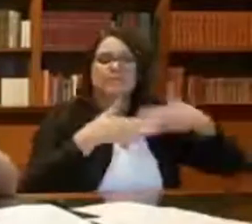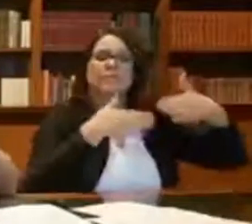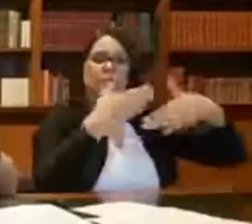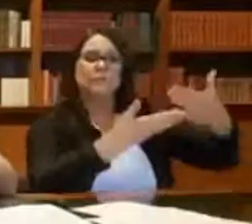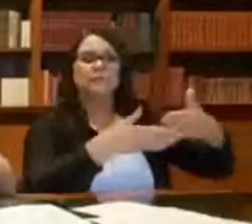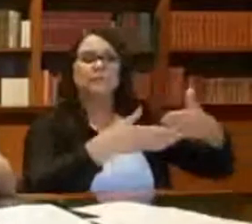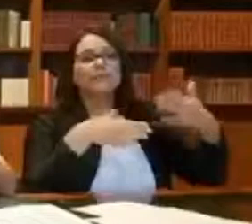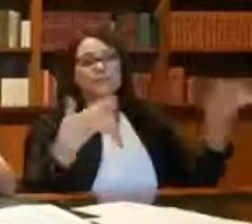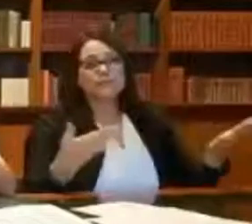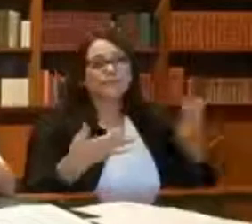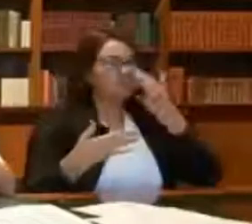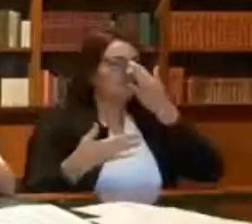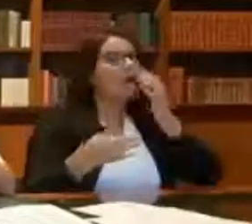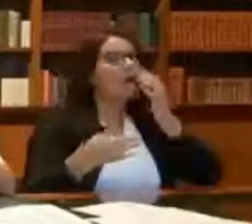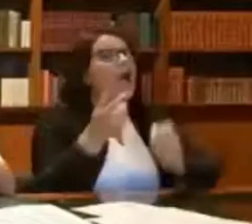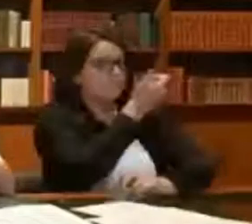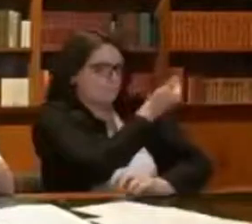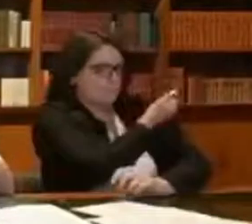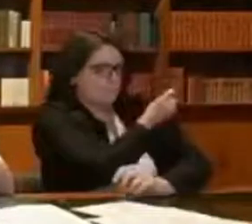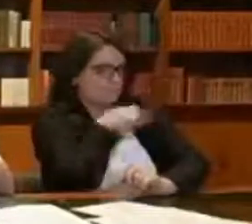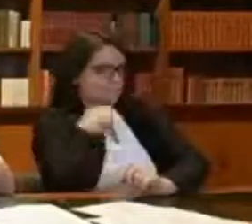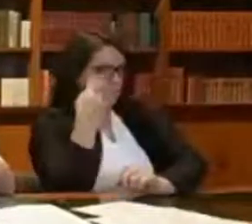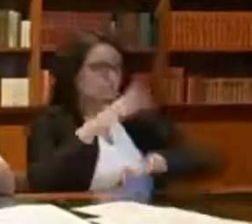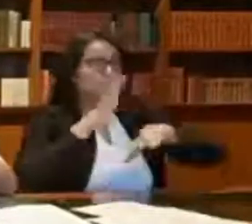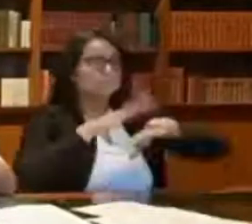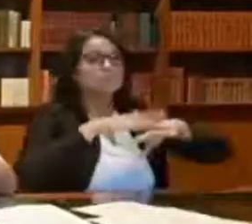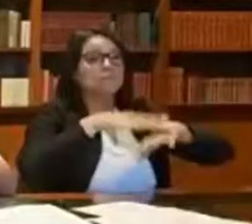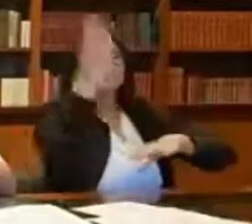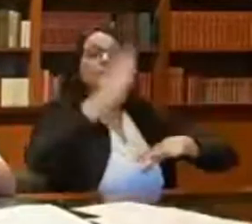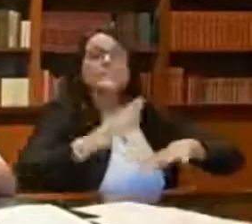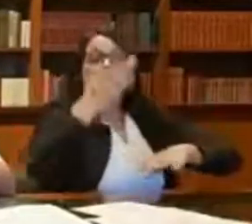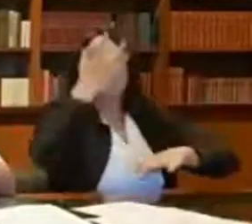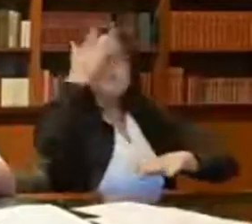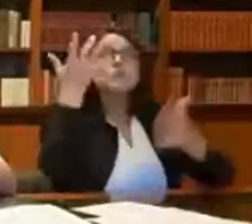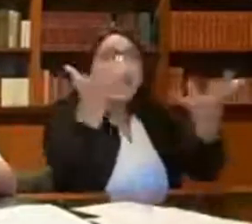a vacina da nossa parte será voluntária, vai tomar quem quiser.